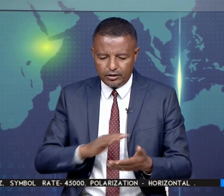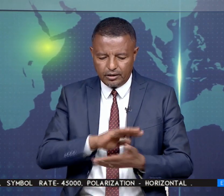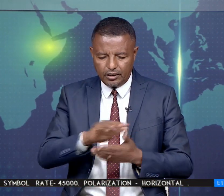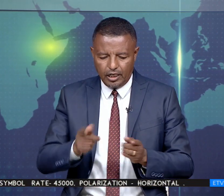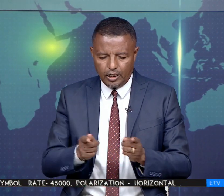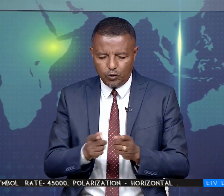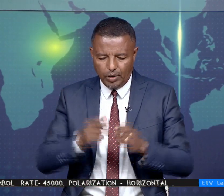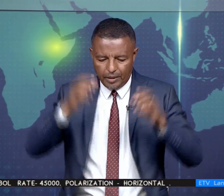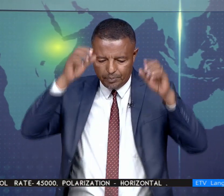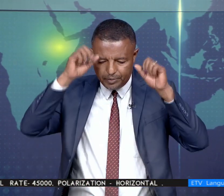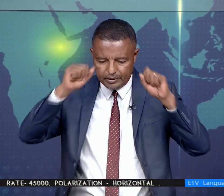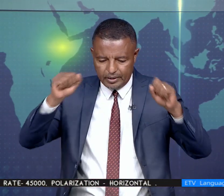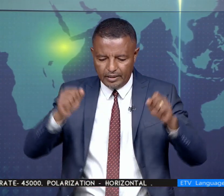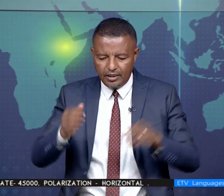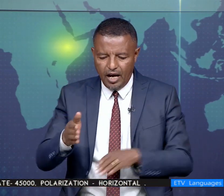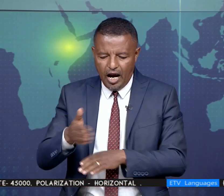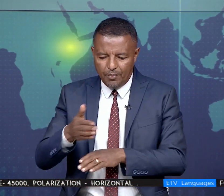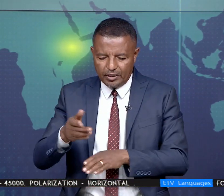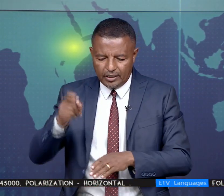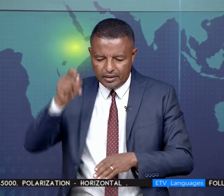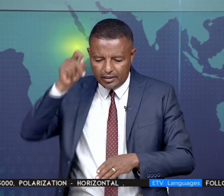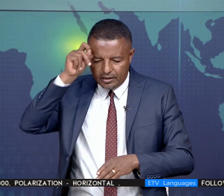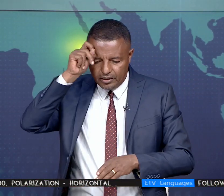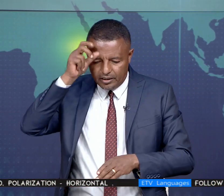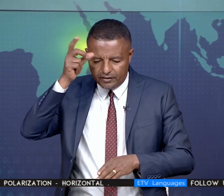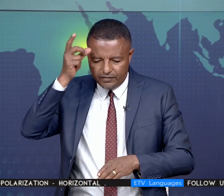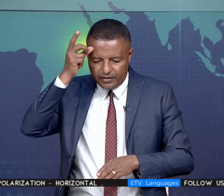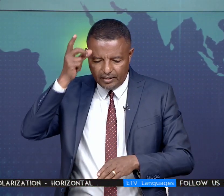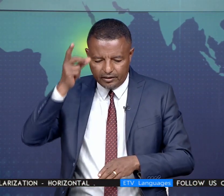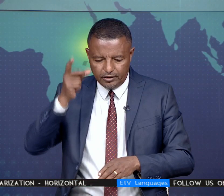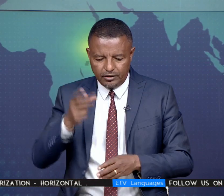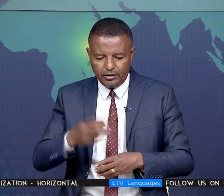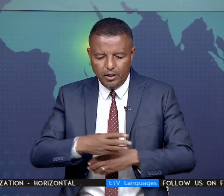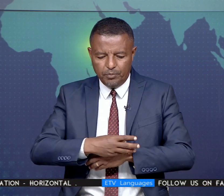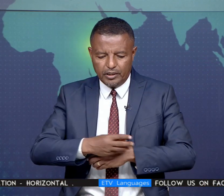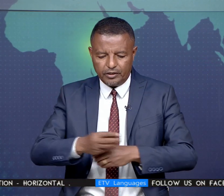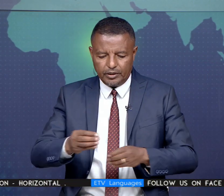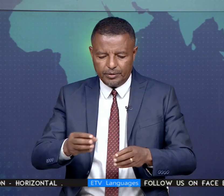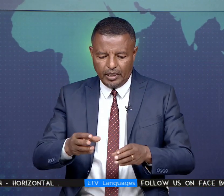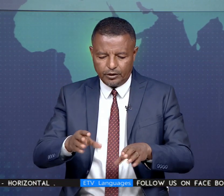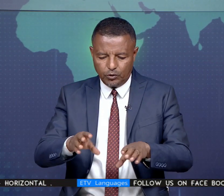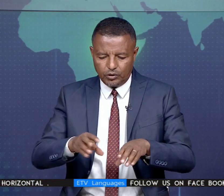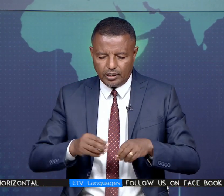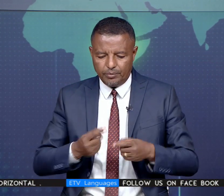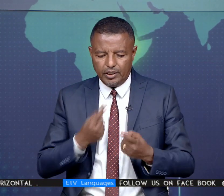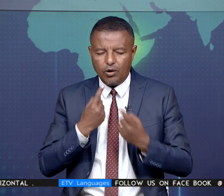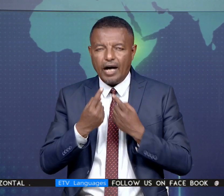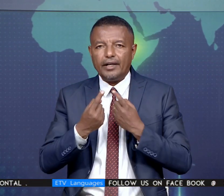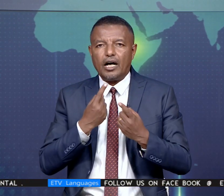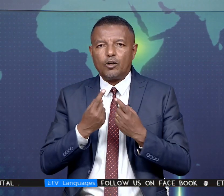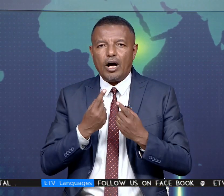ድርጅት ጠቅላላ ጉባኤ ፕሬዚዳንት አምባሳደር ዴኒስ ፍራንሲስን በጽህፈት ቤታቸው ተቀብለው